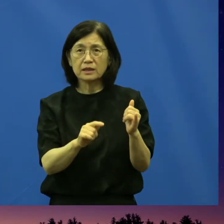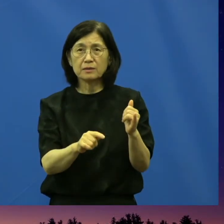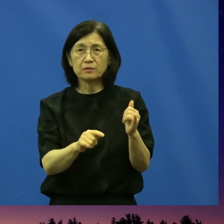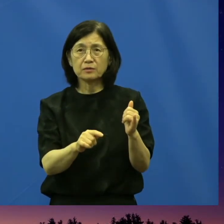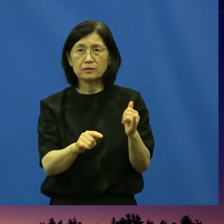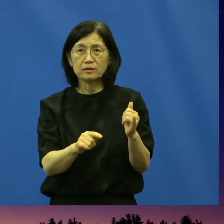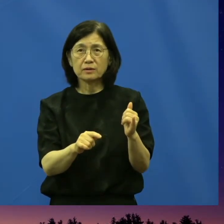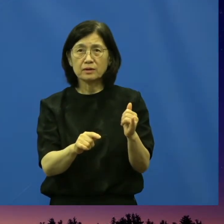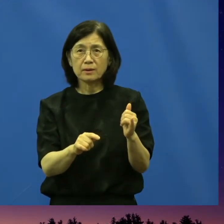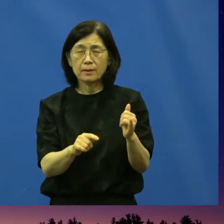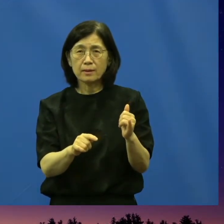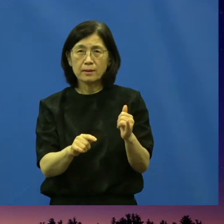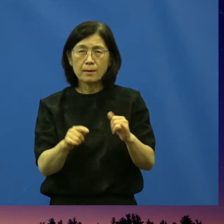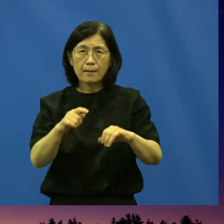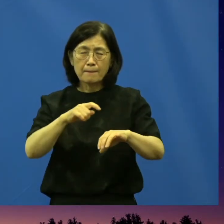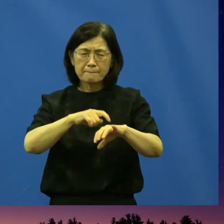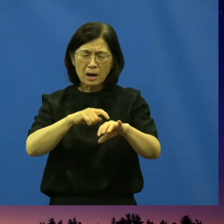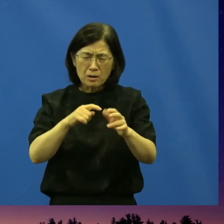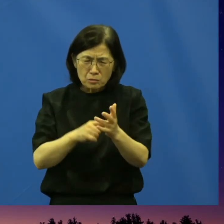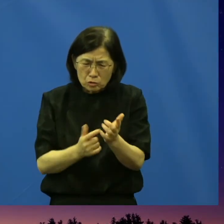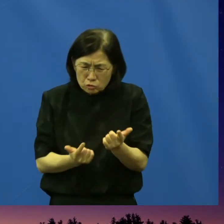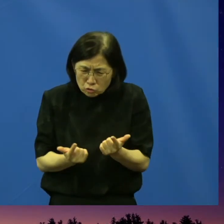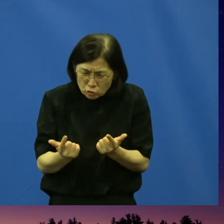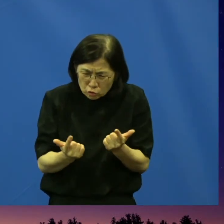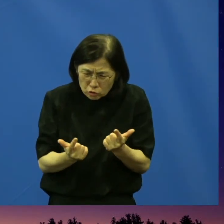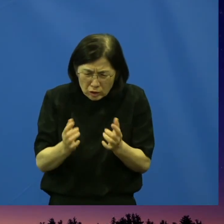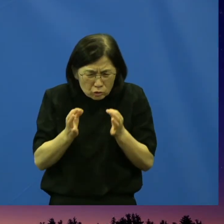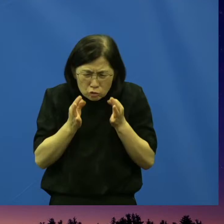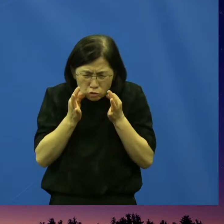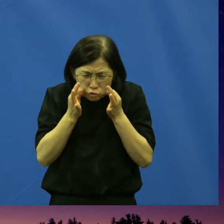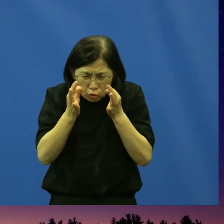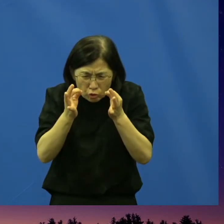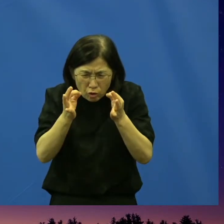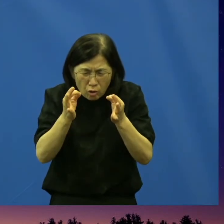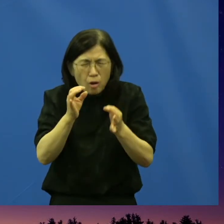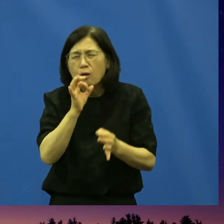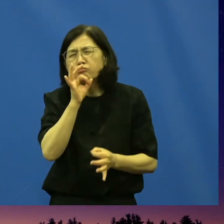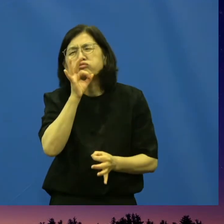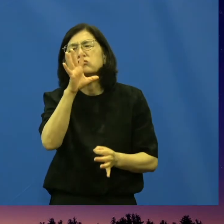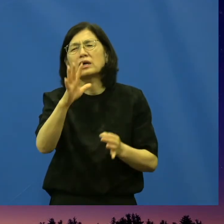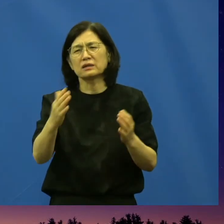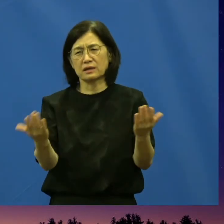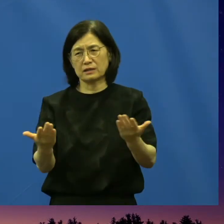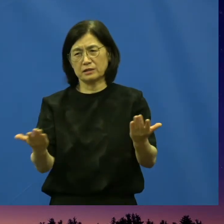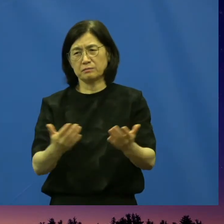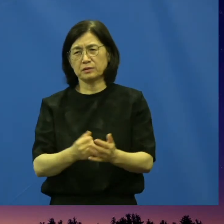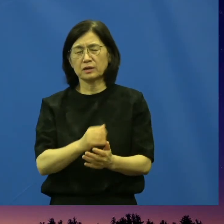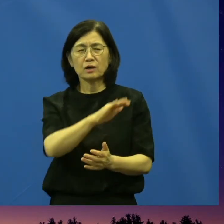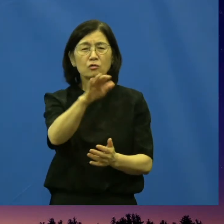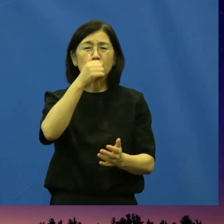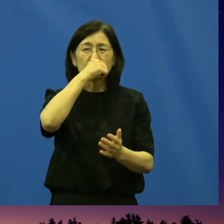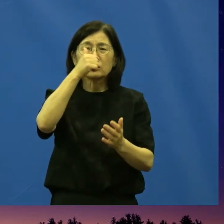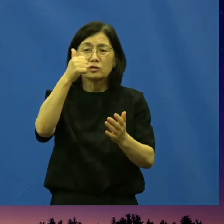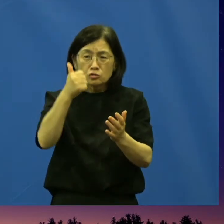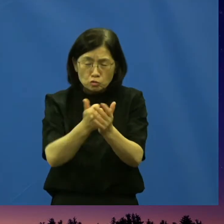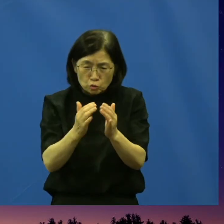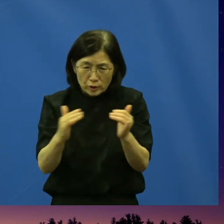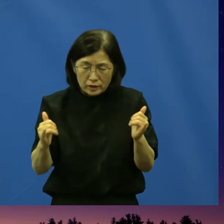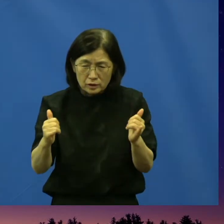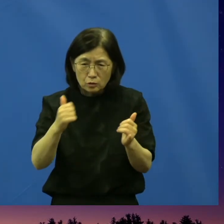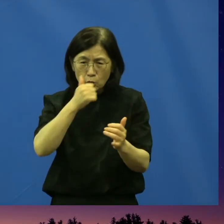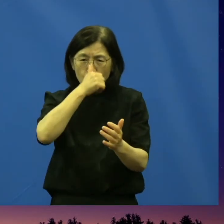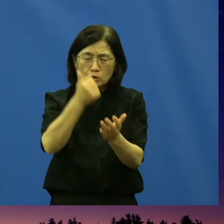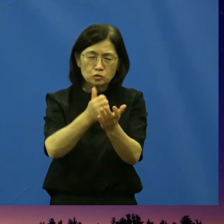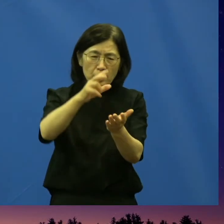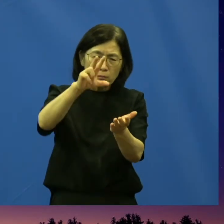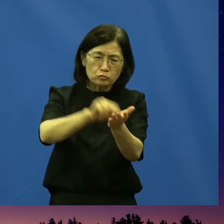컨트롤이나 어떤 그런 노력으로 되는 게 아니에요. 이 근본적인 문제. 그래서 우리는 죄인이고 그 죄의 문제가 온전히 해결되지